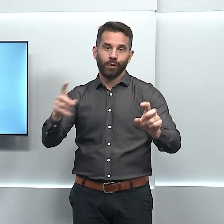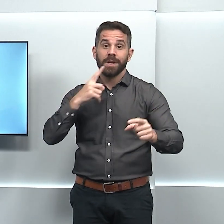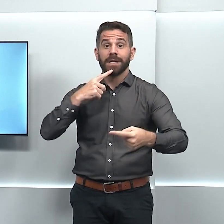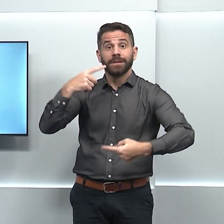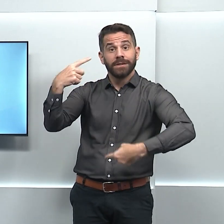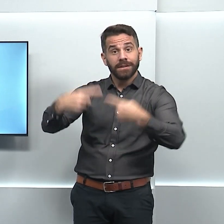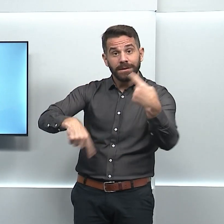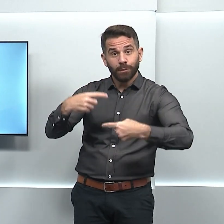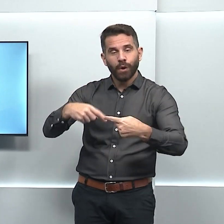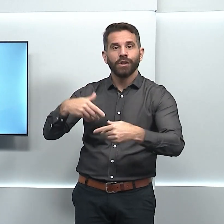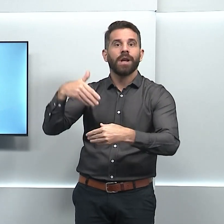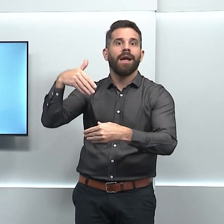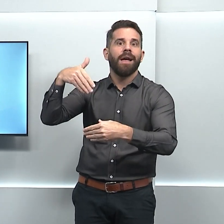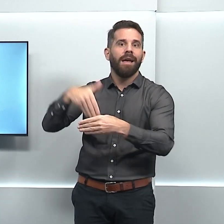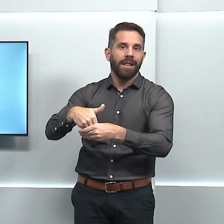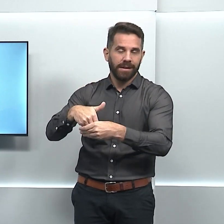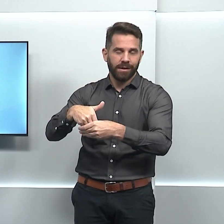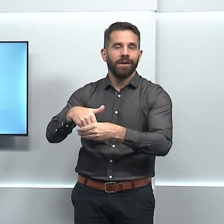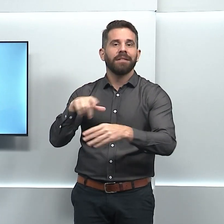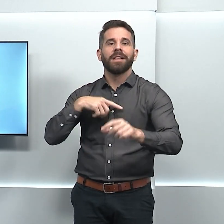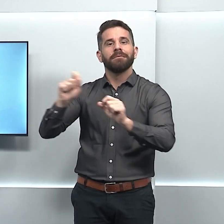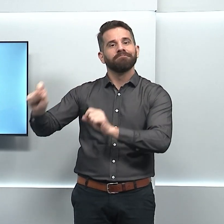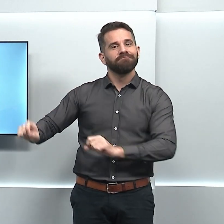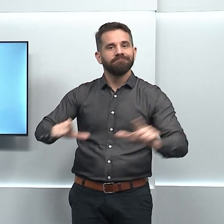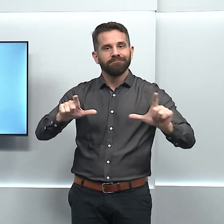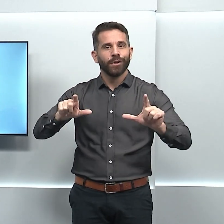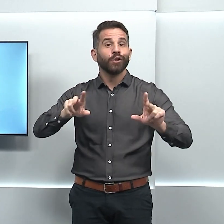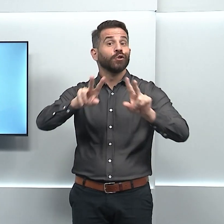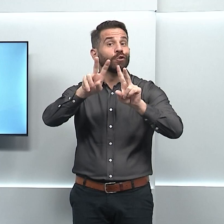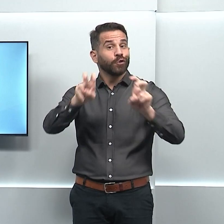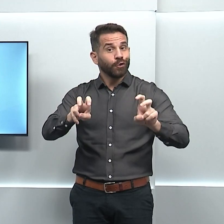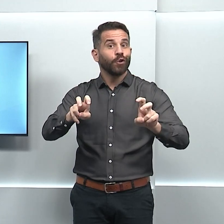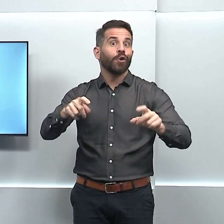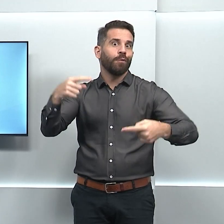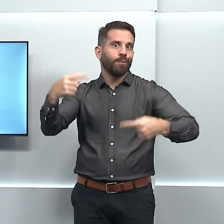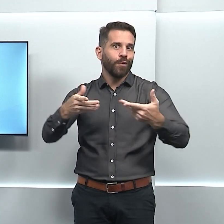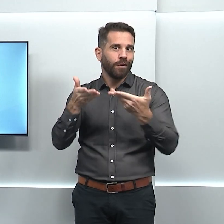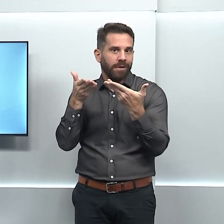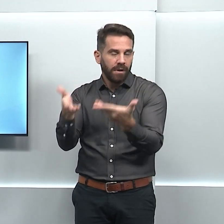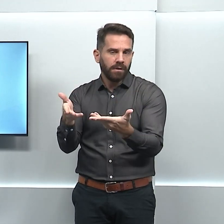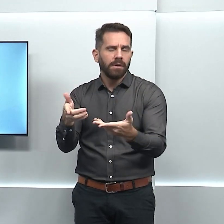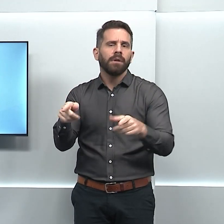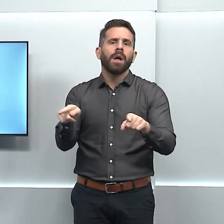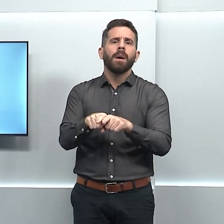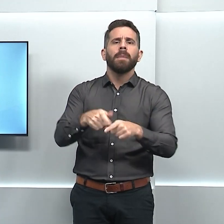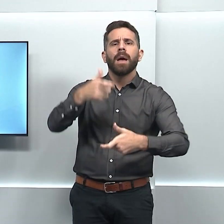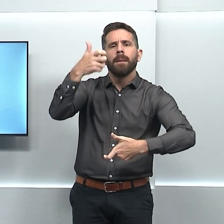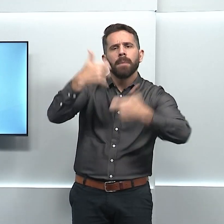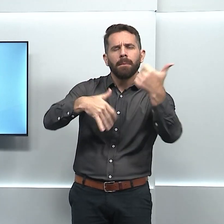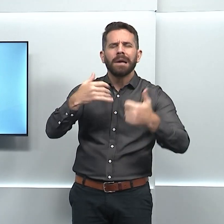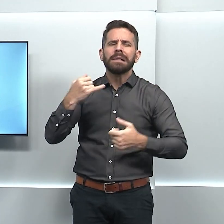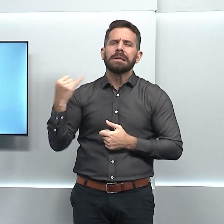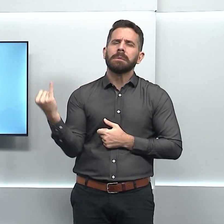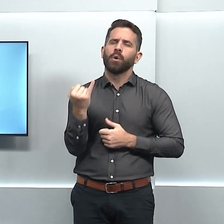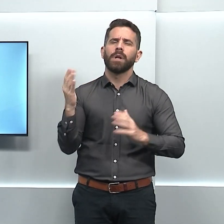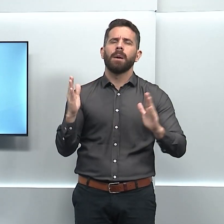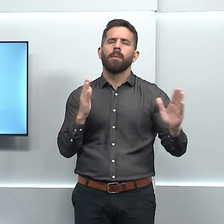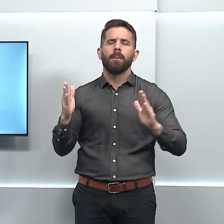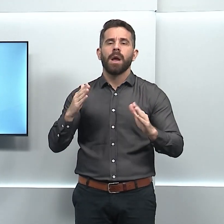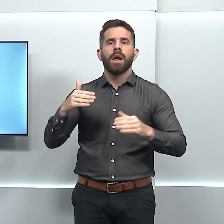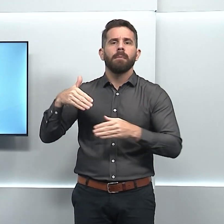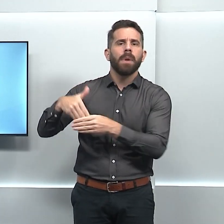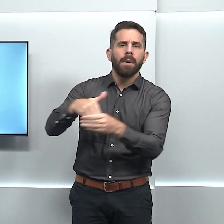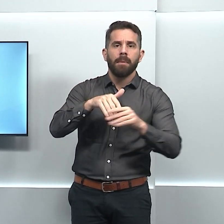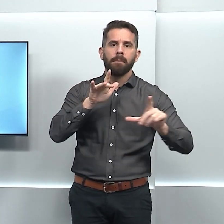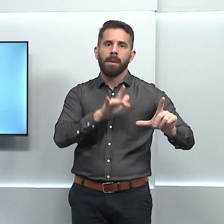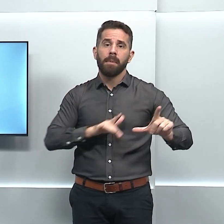e eleições. Hoje tem mais um conteúdo especial da nossa série que te explica algumas questões importantes, né, do período eleitoral e também